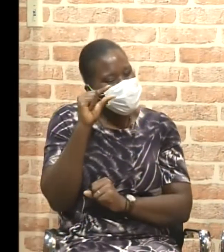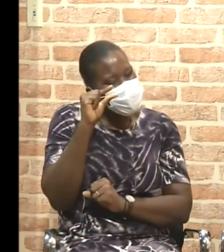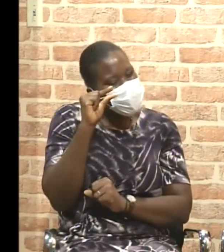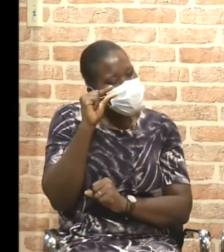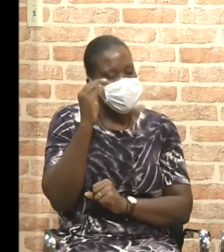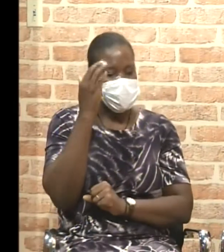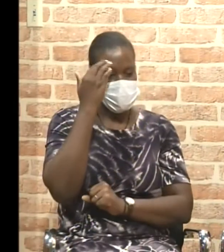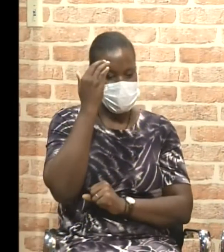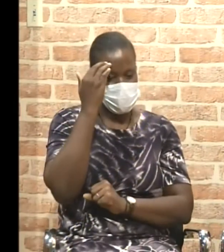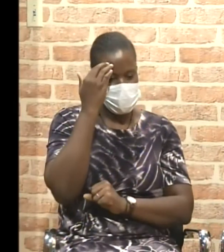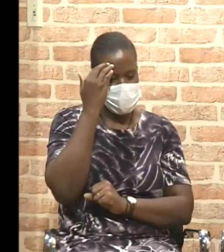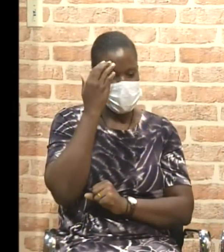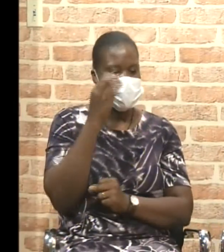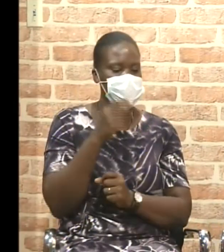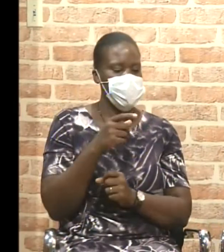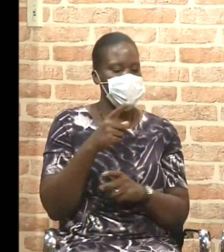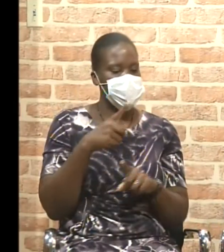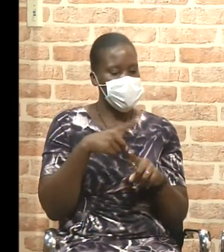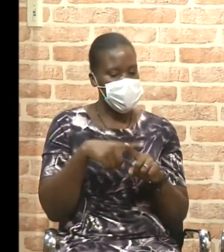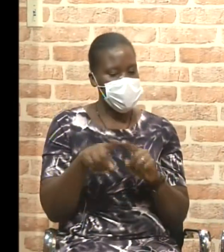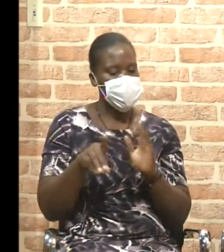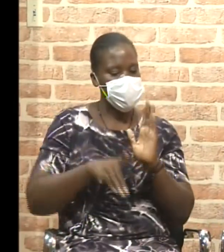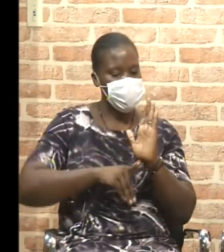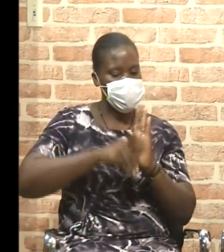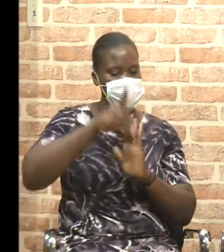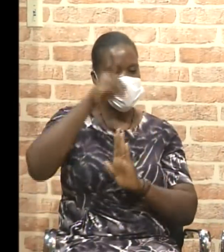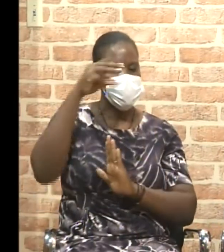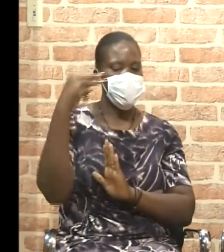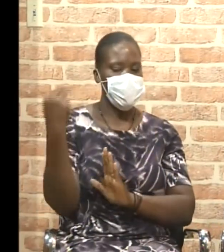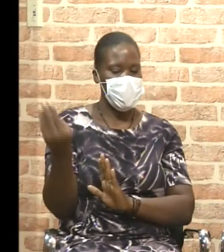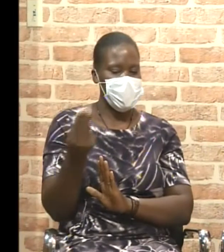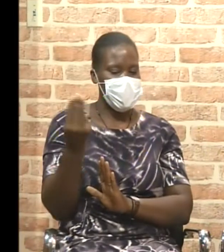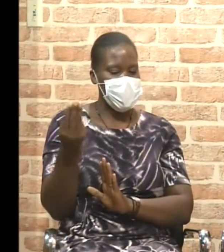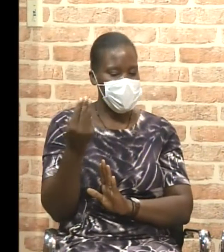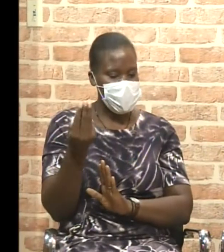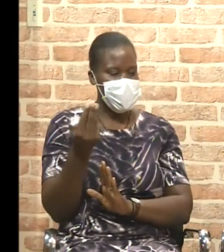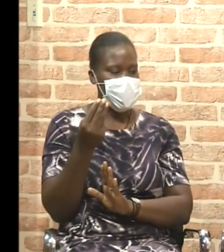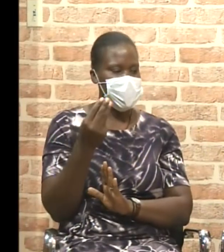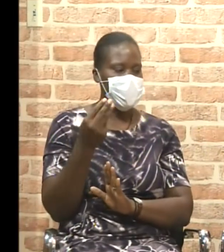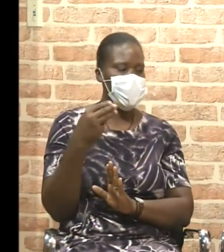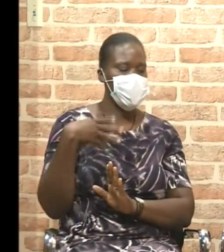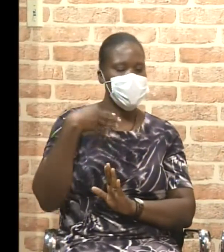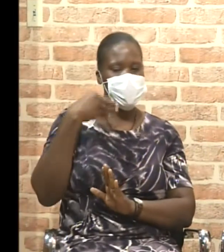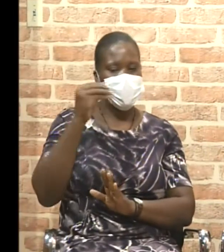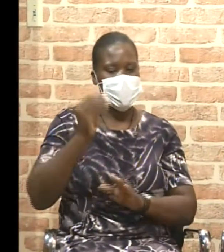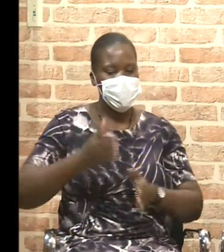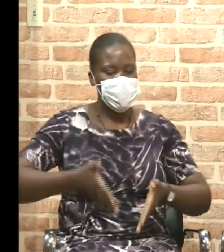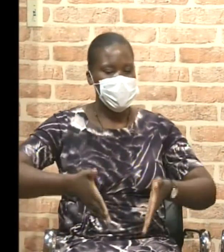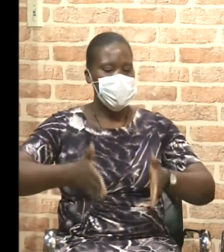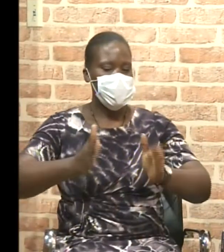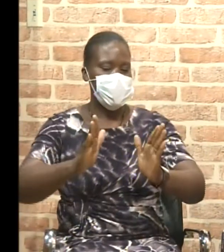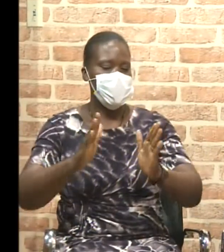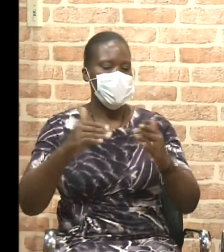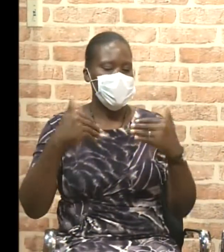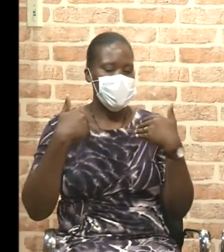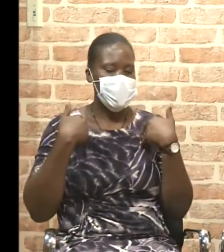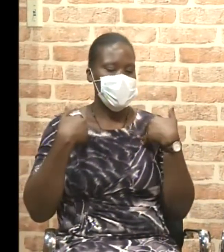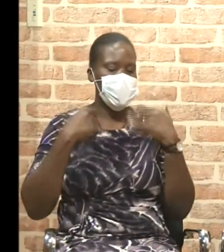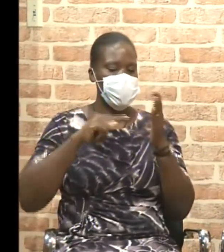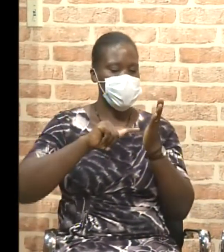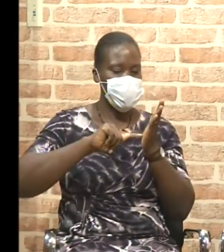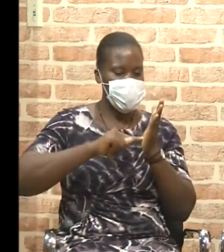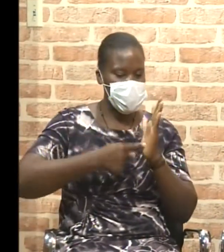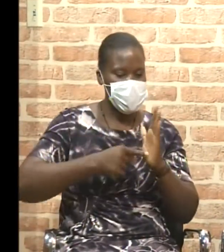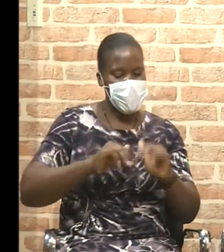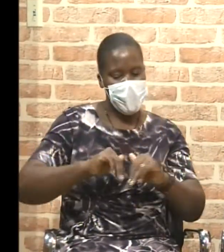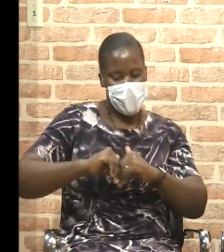développer une quantité matériel de sensibilisation qui est imprimé, donc qui va permettre que au moins yo gagne quelque point spécifique pour connaître